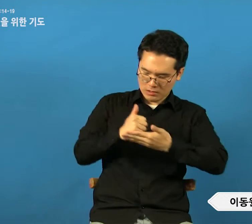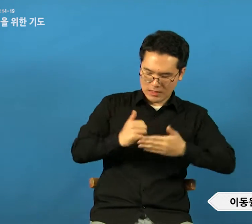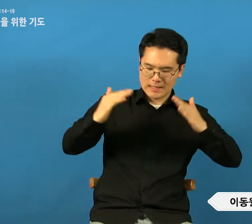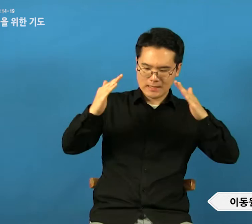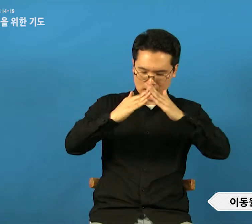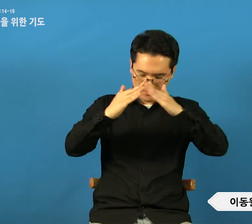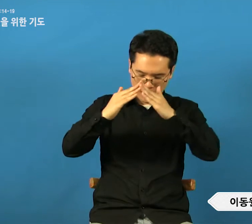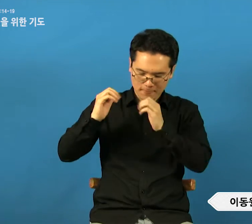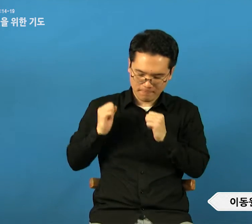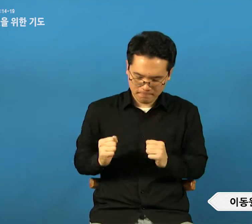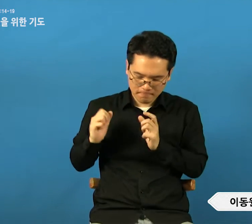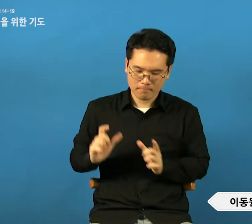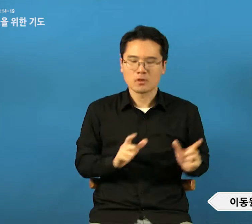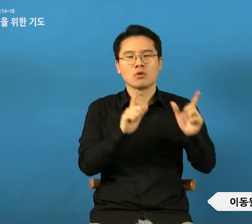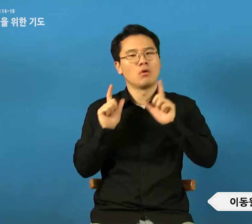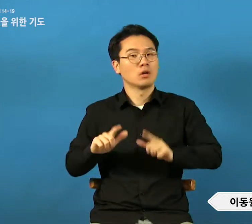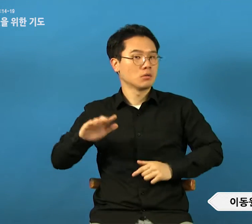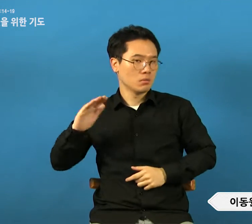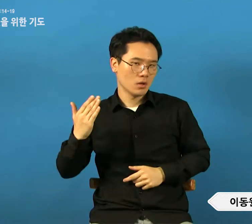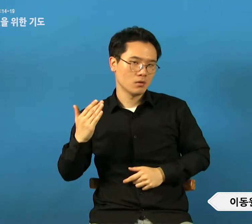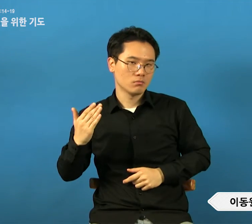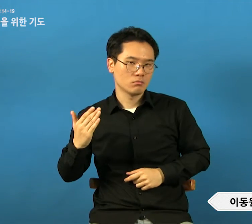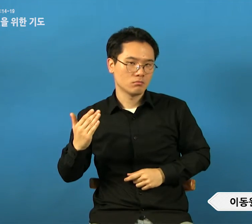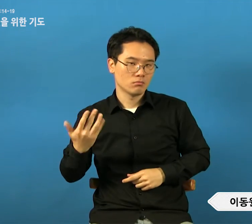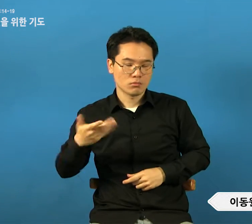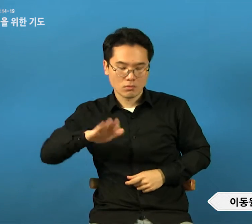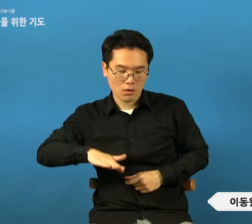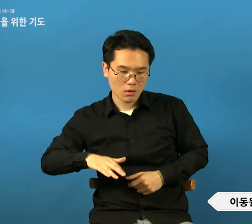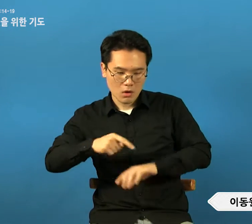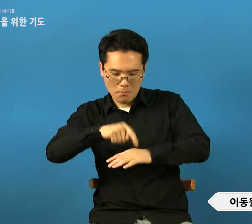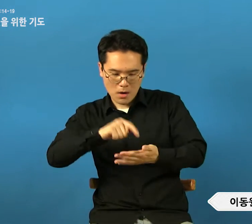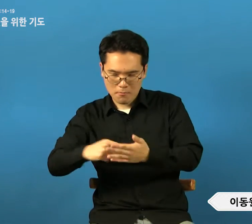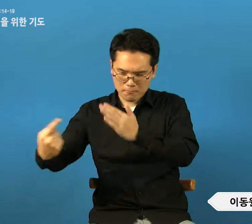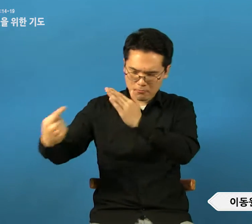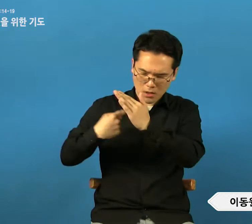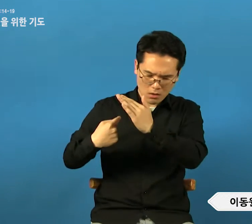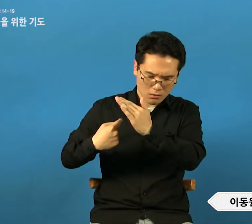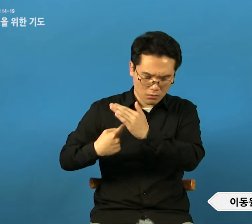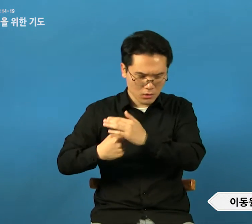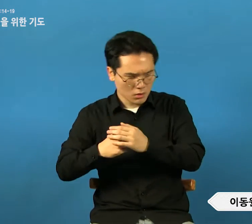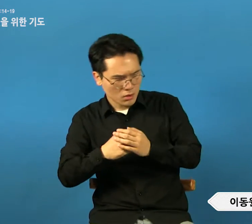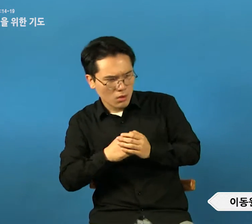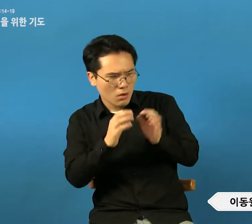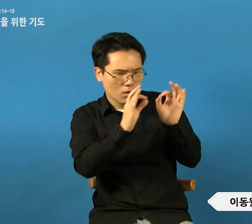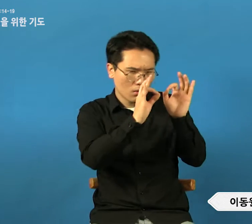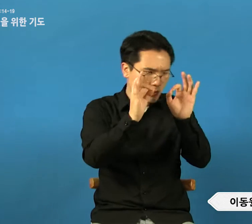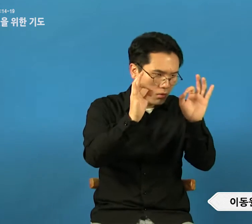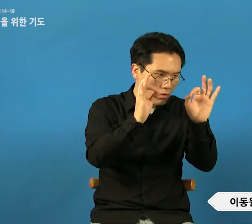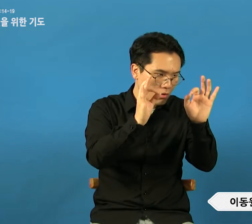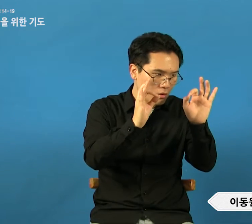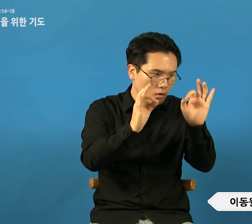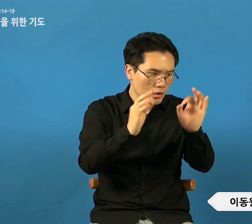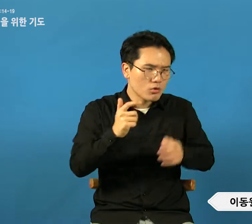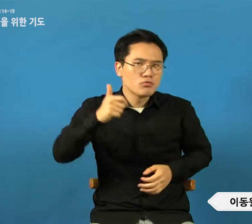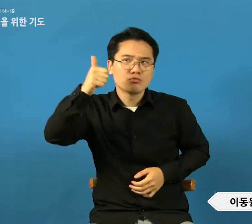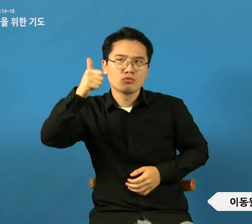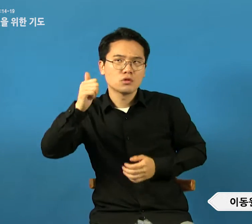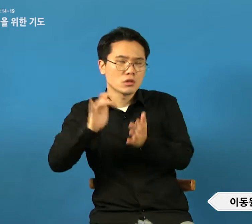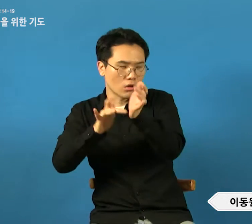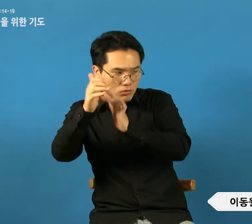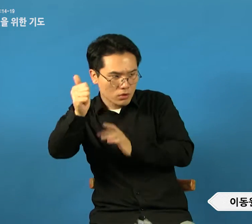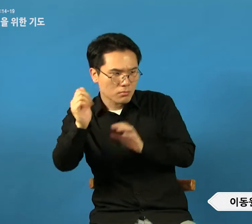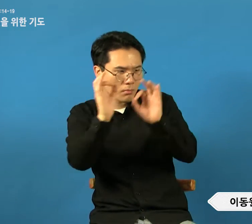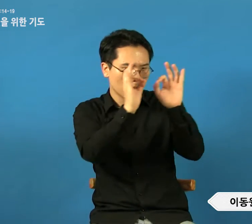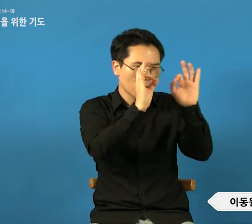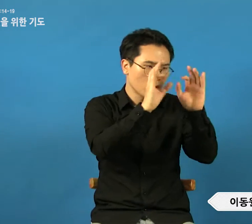주인으로 거하시는 거예요. 근데 우리 마음속에 딱 들어보시니까 우리 마음의 상태가 주인 되신 예수님 보시기에 마음에